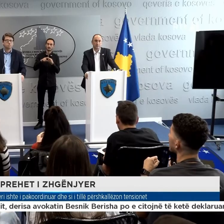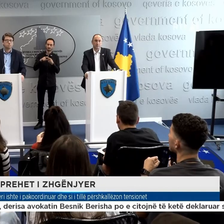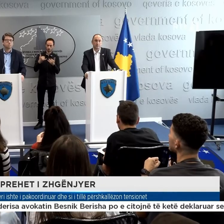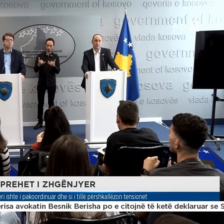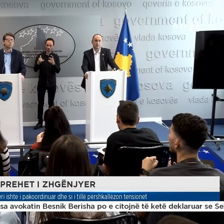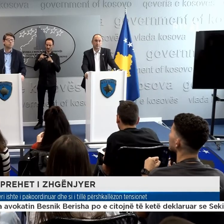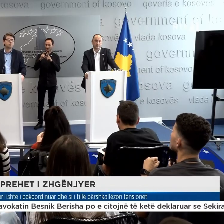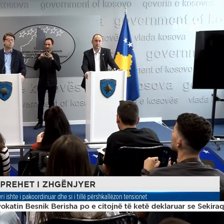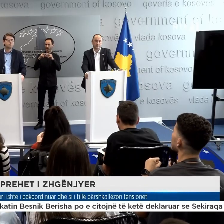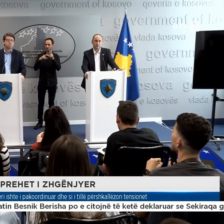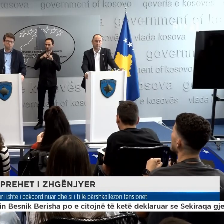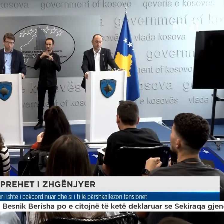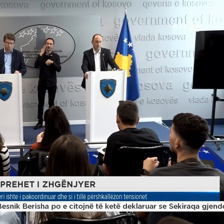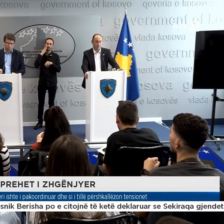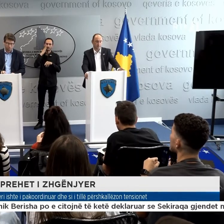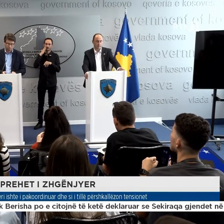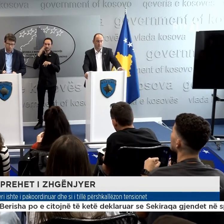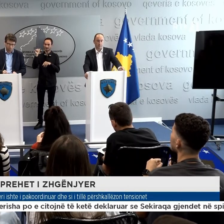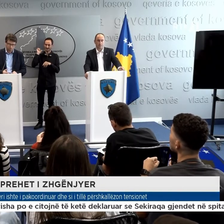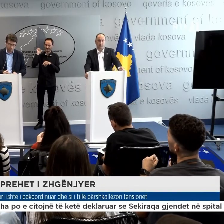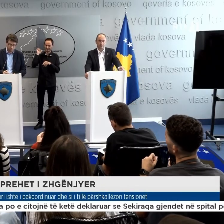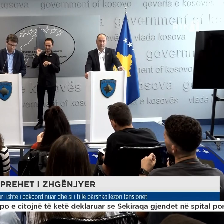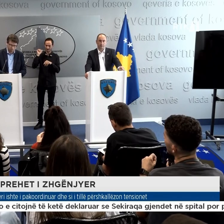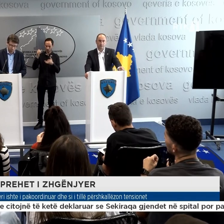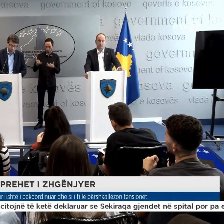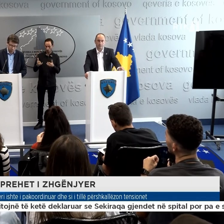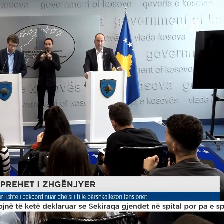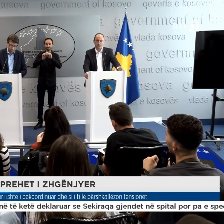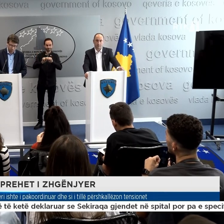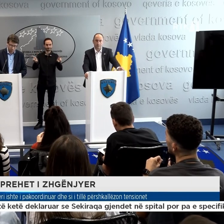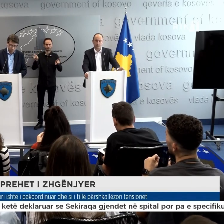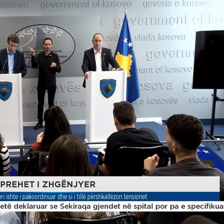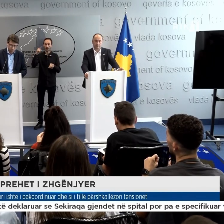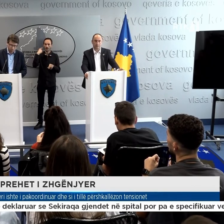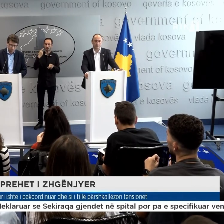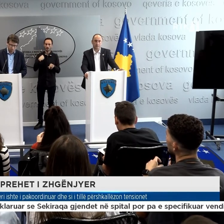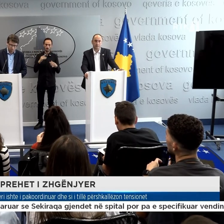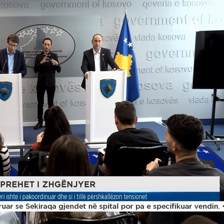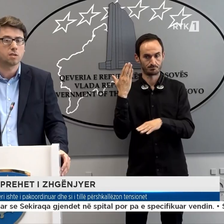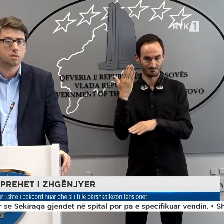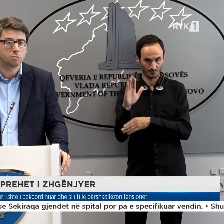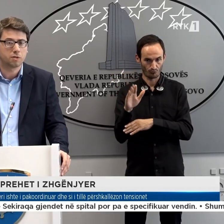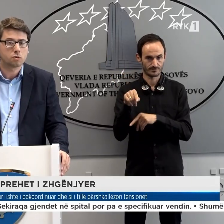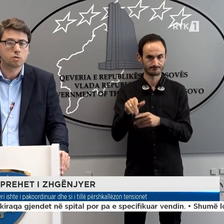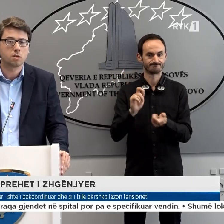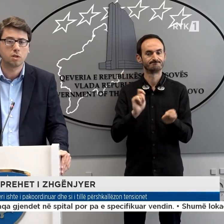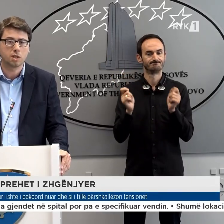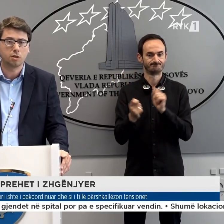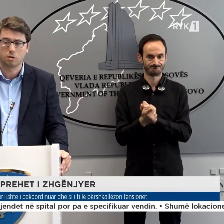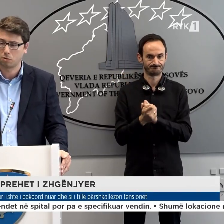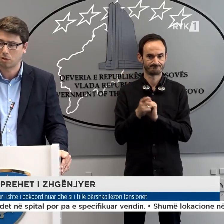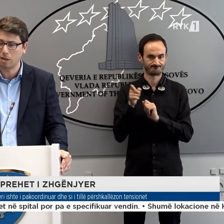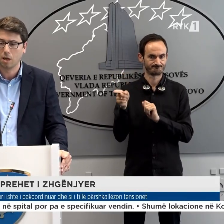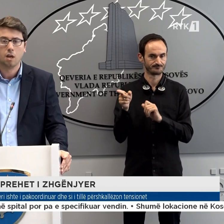Ministri teksafoli për dinarin Serb thase qeveria e Kosovës ka ofruar dysa propozime në Bruxelles, por që palja Serbe ka pasur